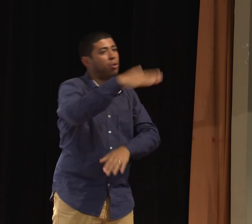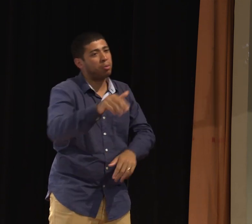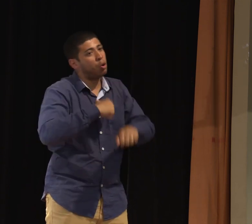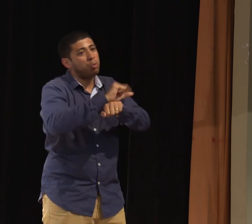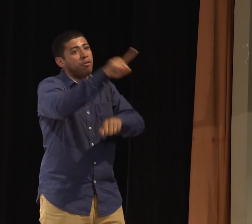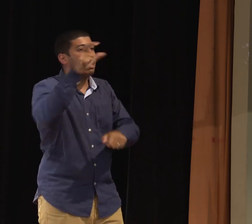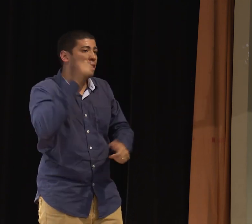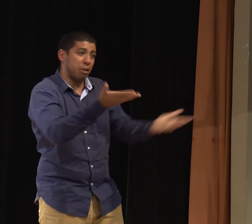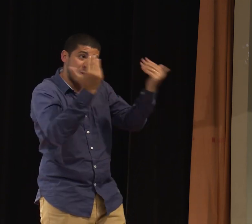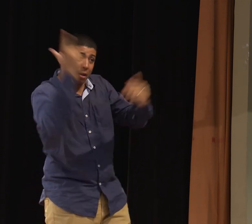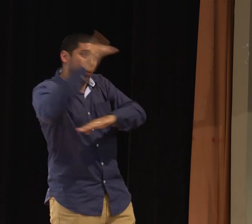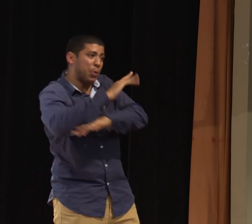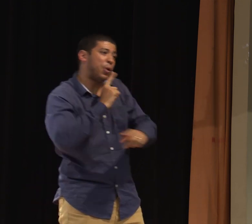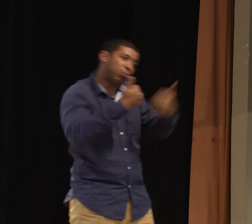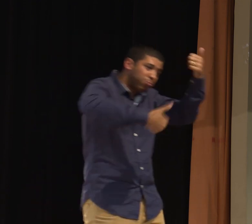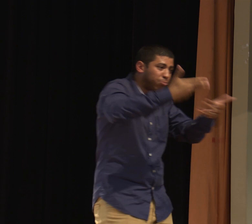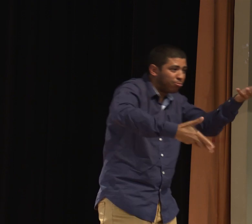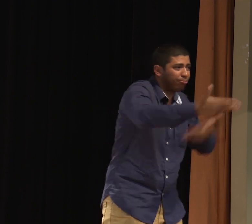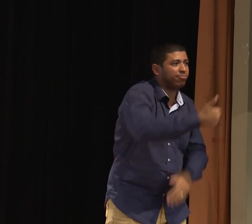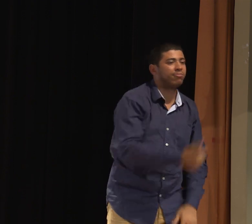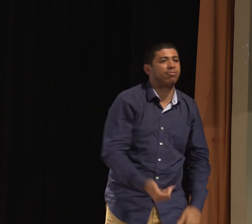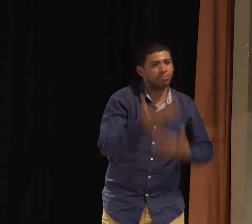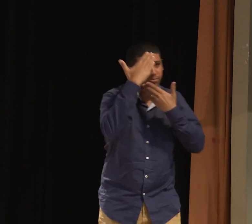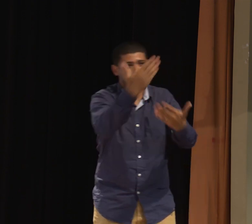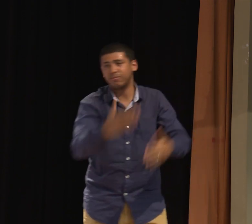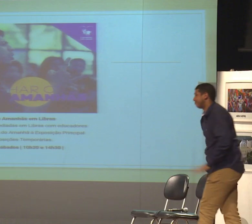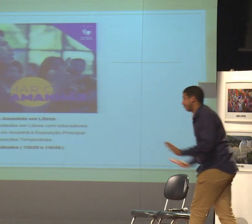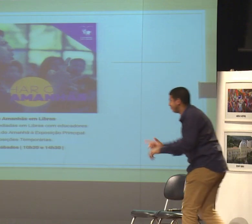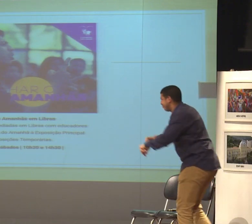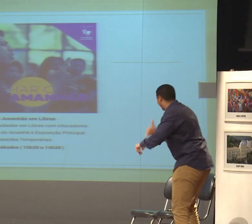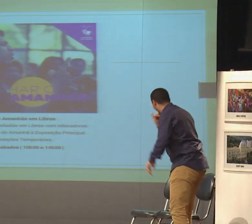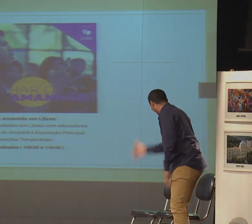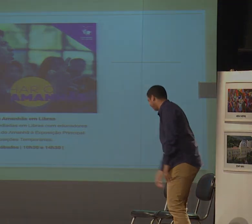manhã até as 2 da tarde. Espero vocês irem até lá para a gente trocar toda essa informação.